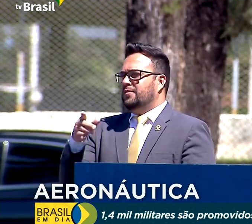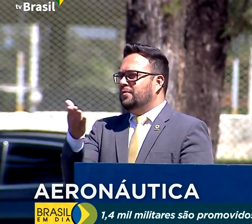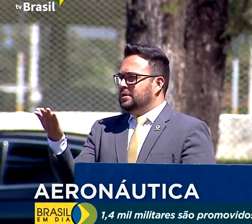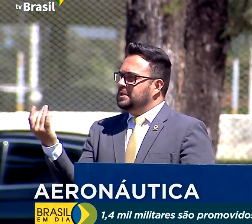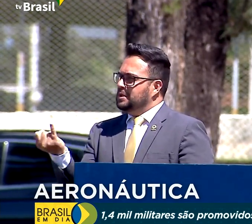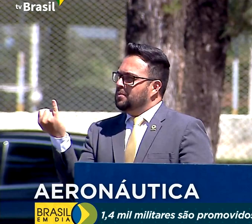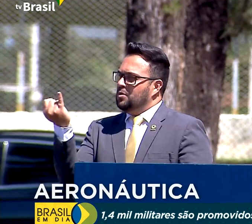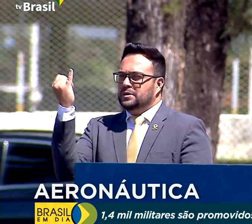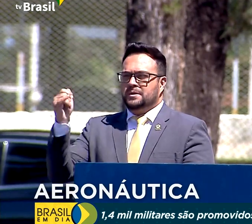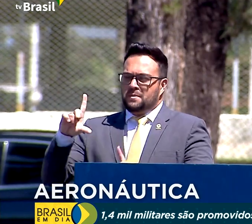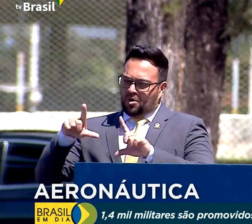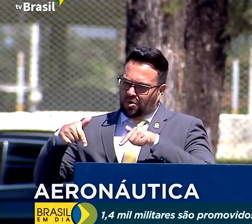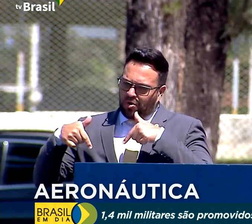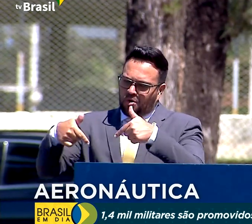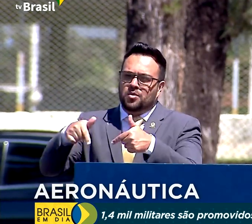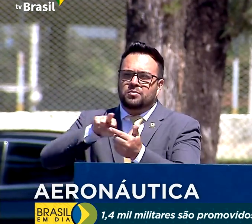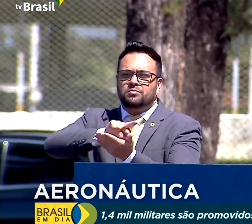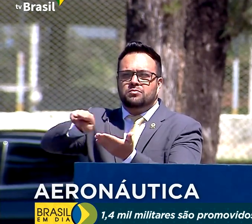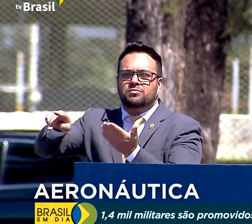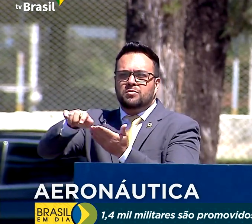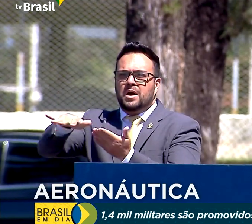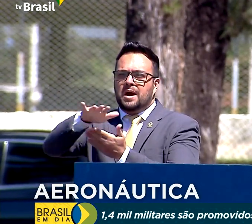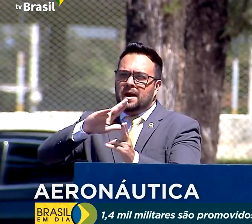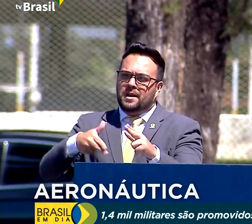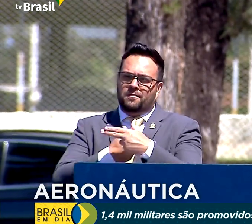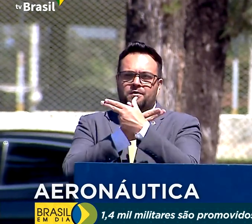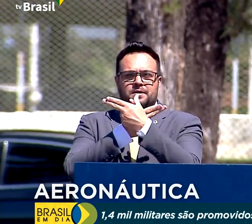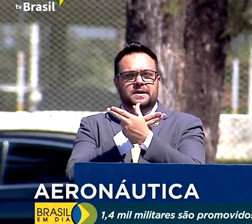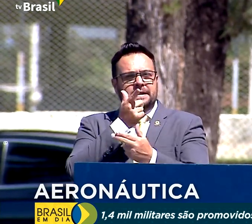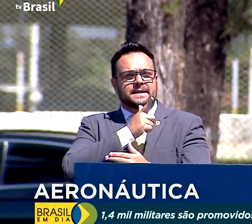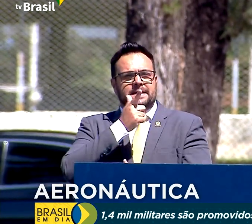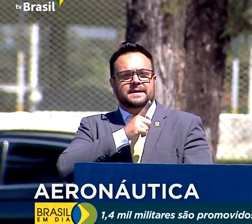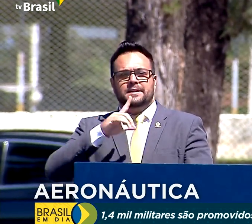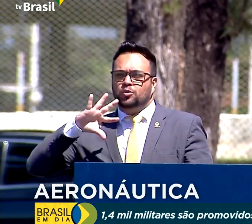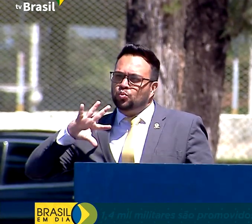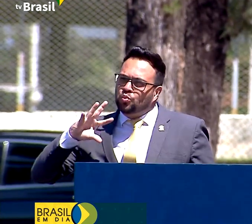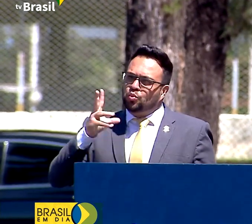mais vários serviços à Força Aérea Brasileira e quem ganha com isso? Somos todos nós brasileiros.